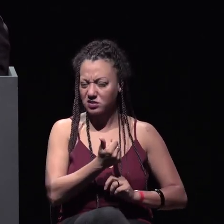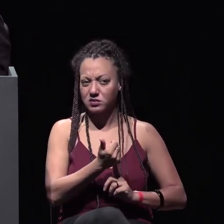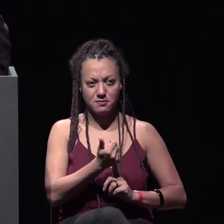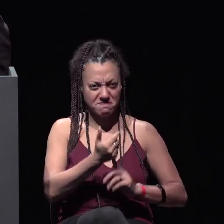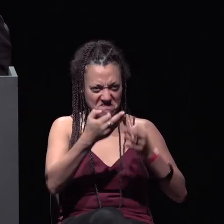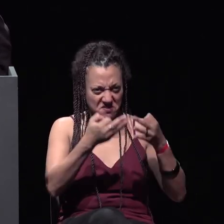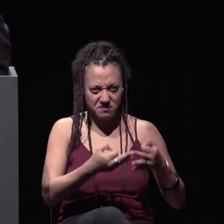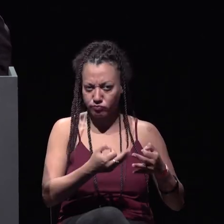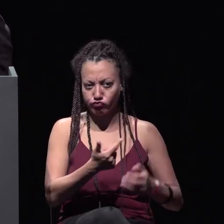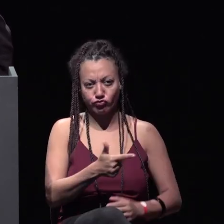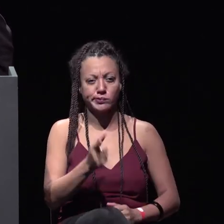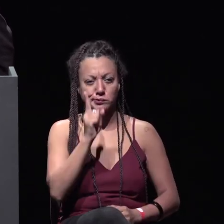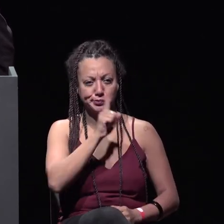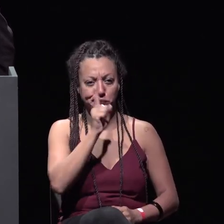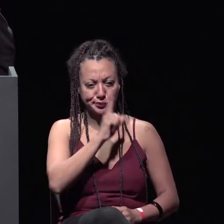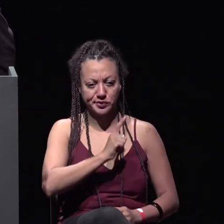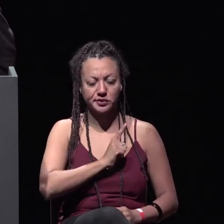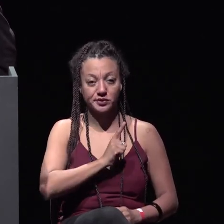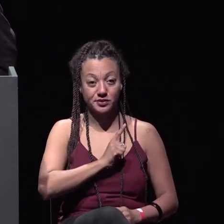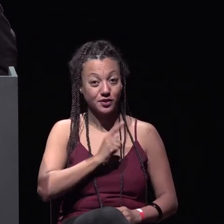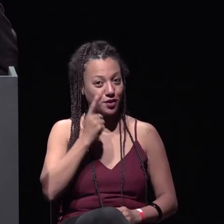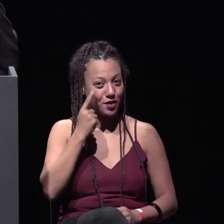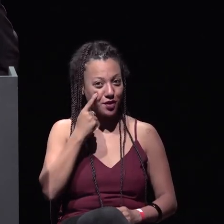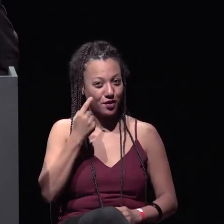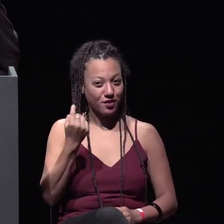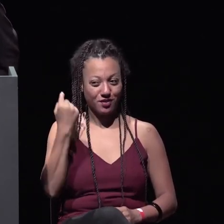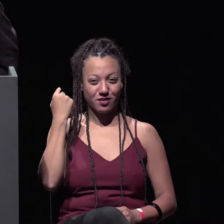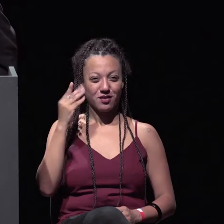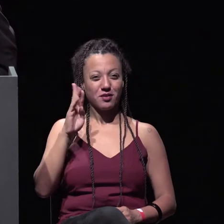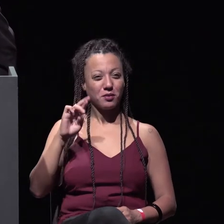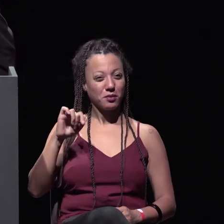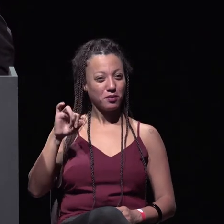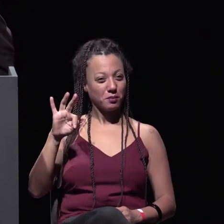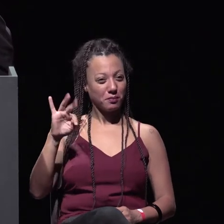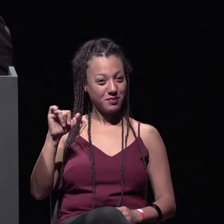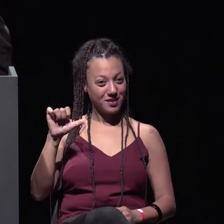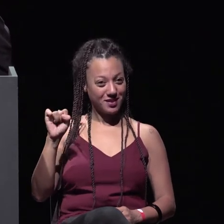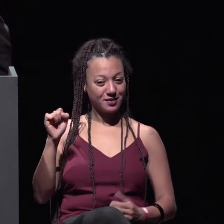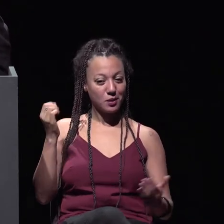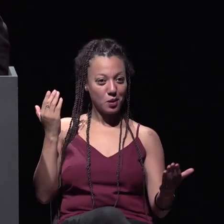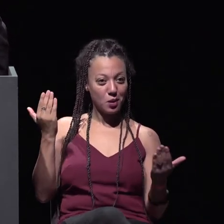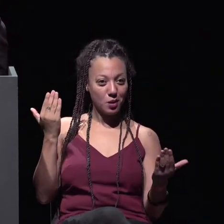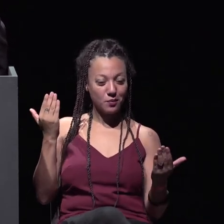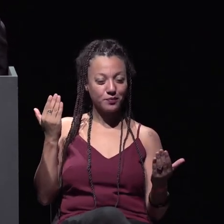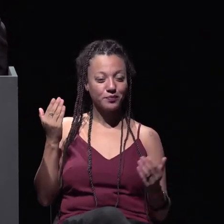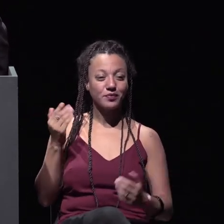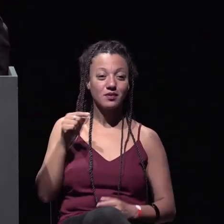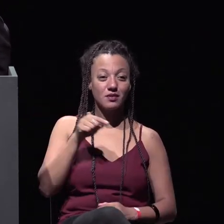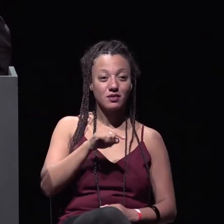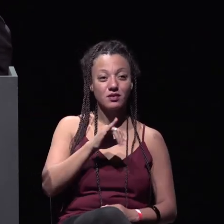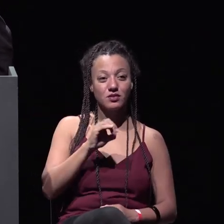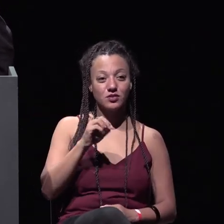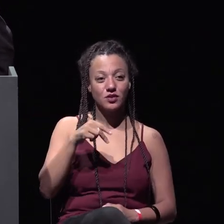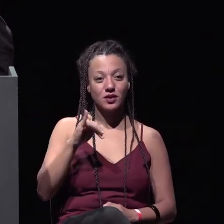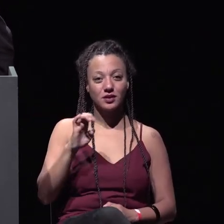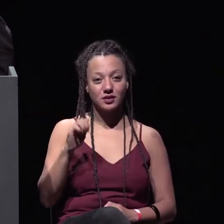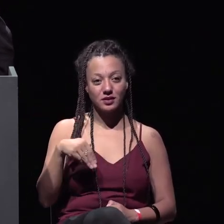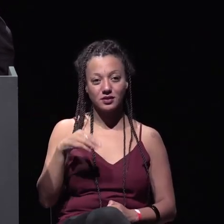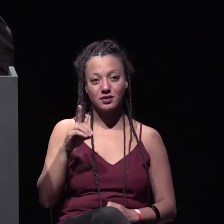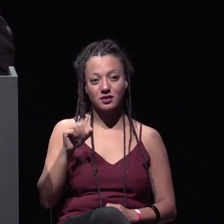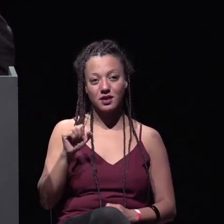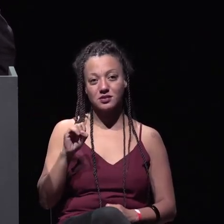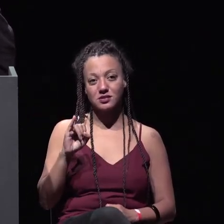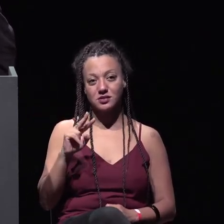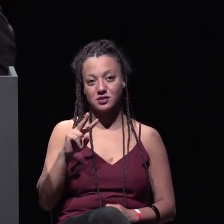contrário do que dizia lá atrás o texto citado pelo bretas não é possível o texto citado pelo bretas do joaquim da silva joaquim